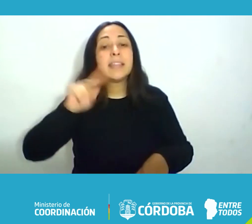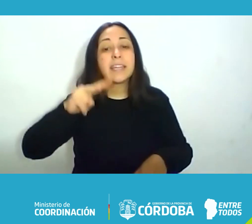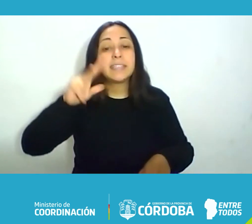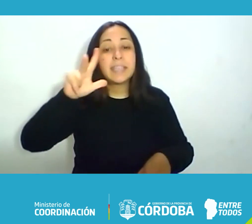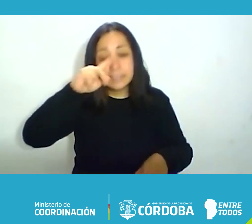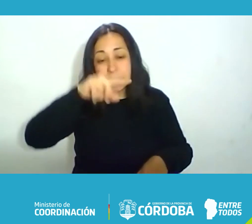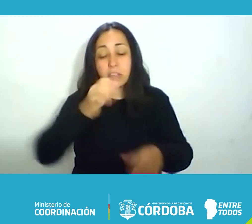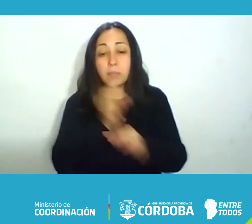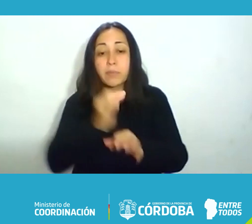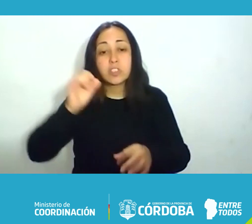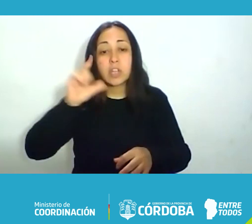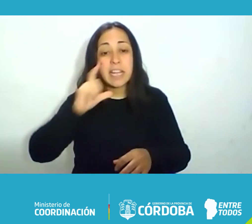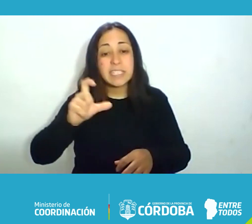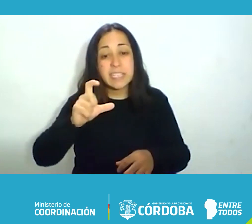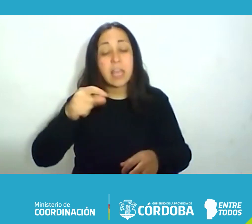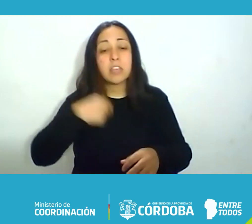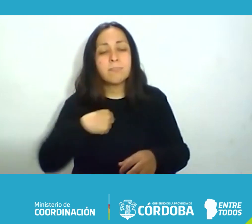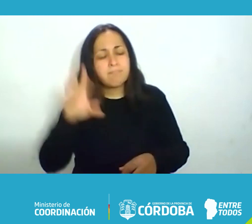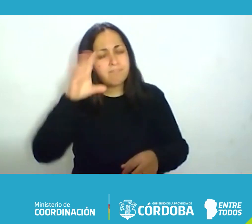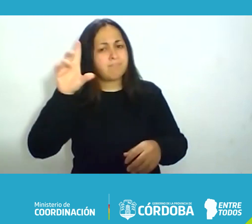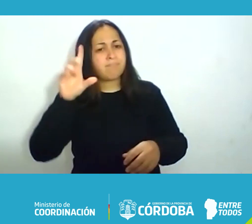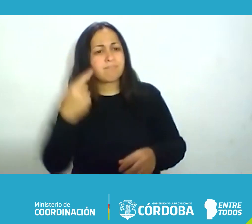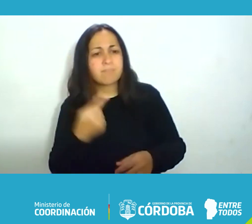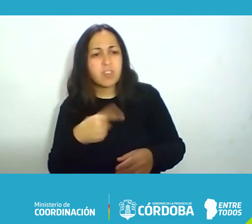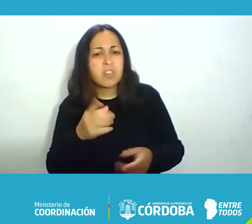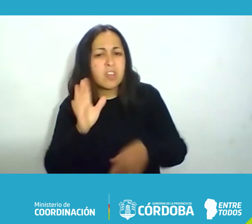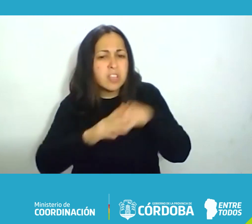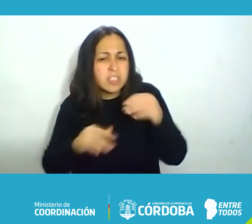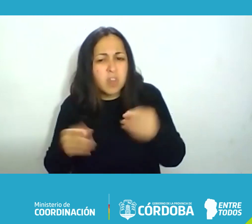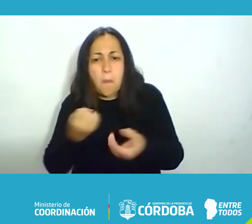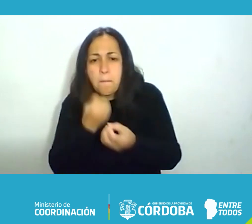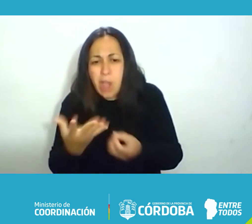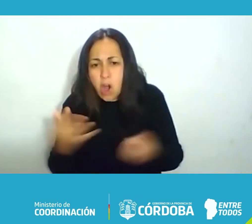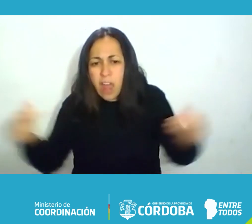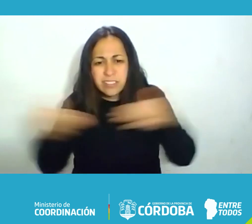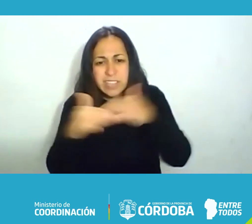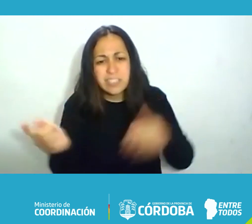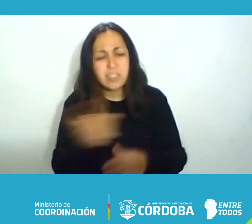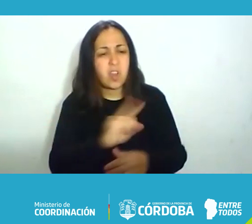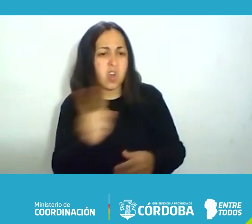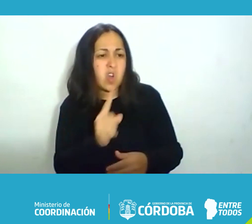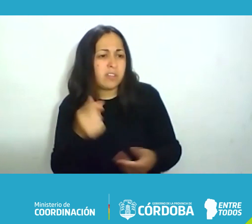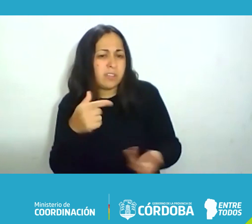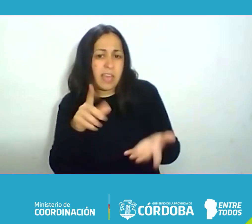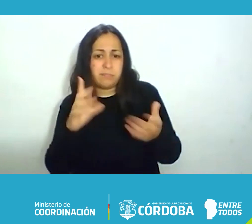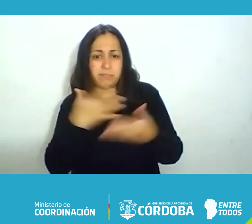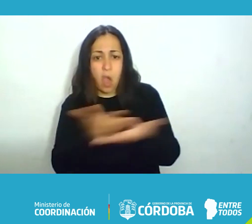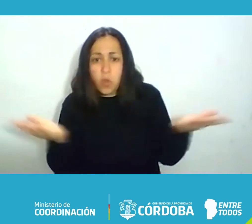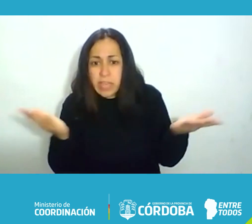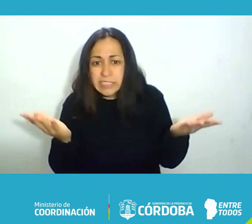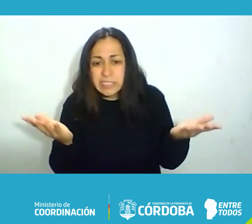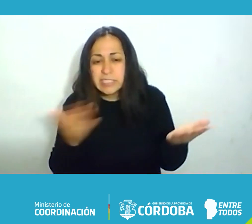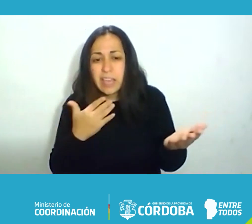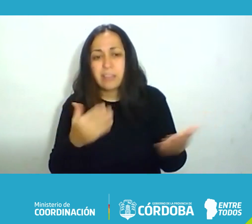profesora y licenciada. Manifiesta que llama a la reflexión. Según ella, nada tiene que ver con mejorar el flujo de tránsito y expresa sobre la invalidez de la audiencia